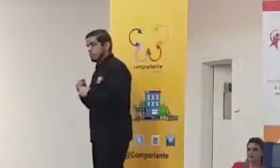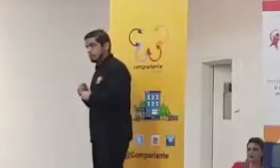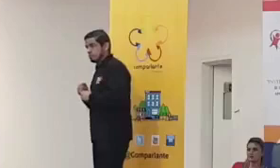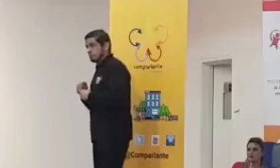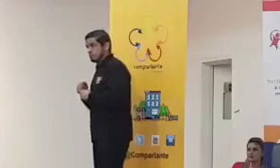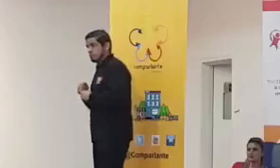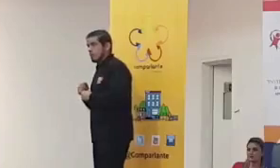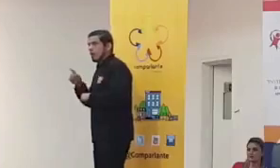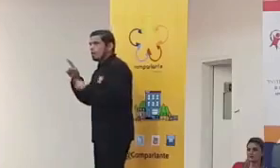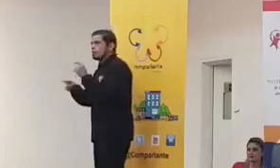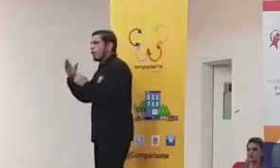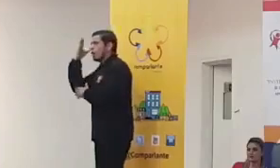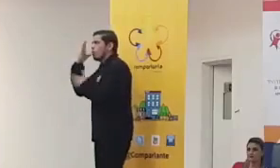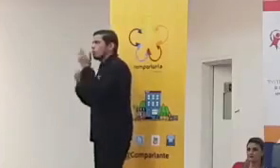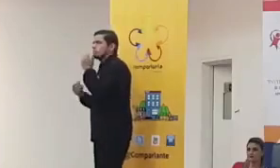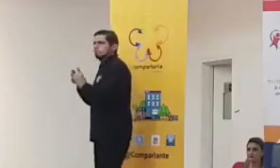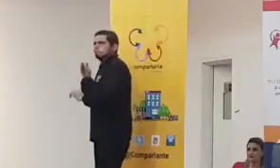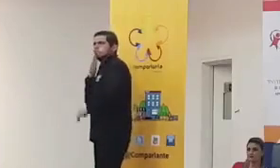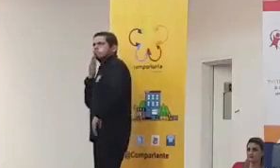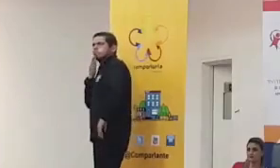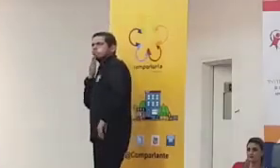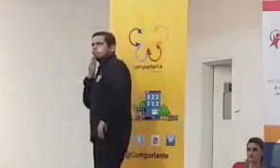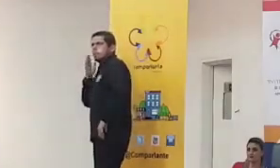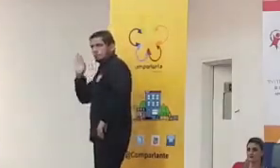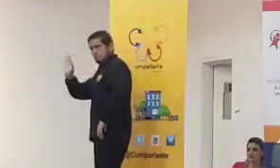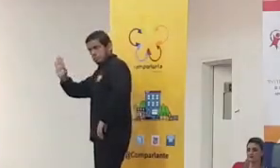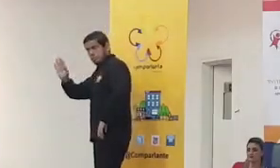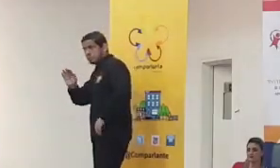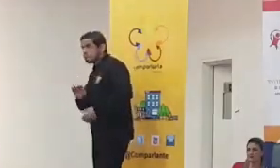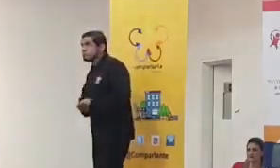lastimosamente nos olvidamos. Y es preguntar.